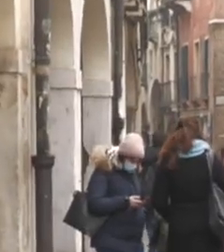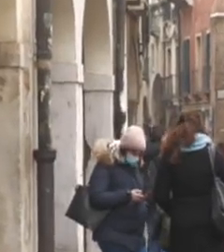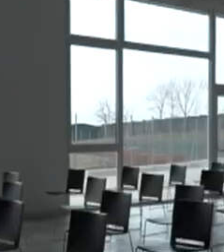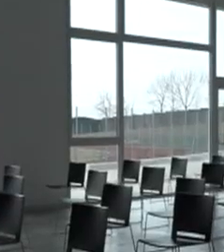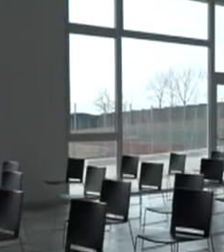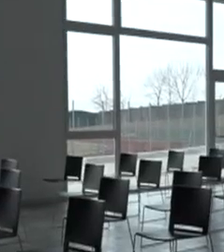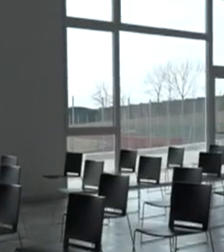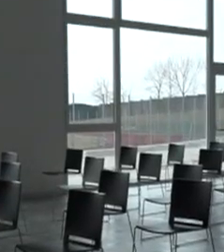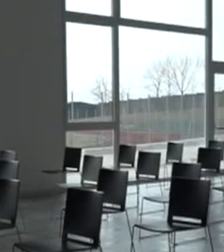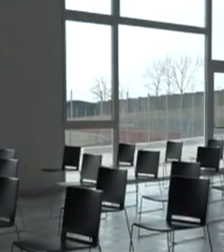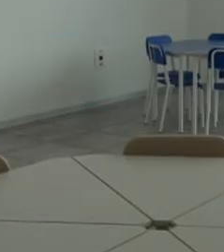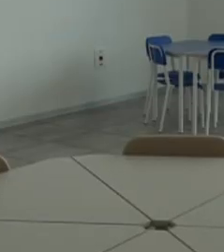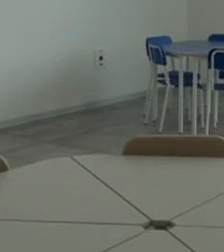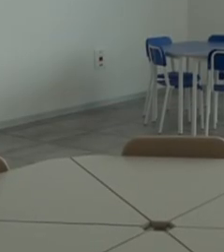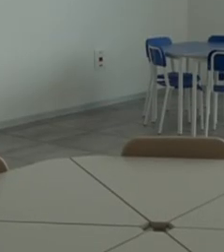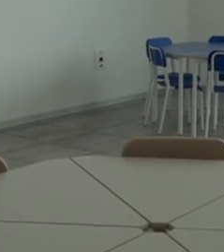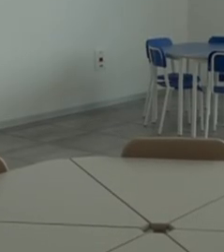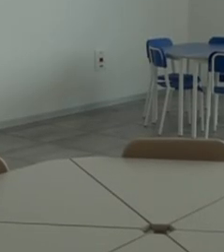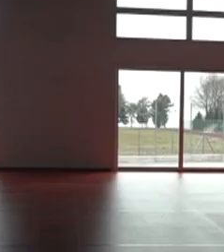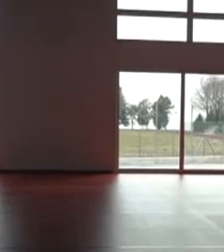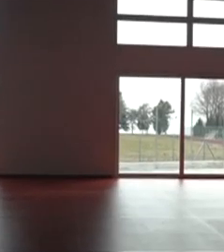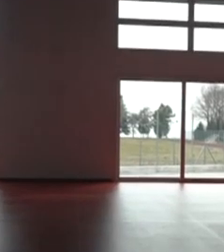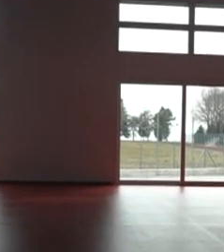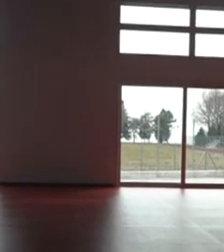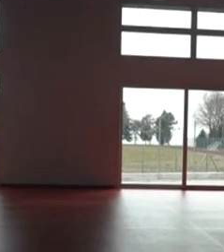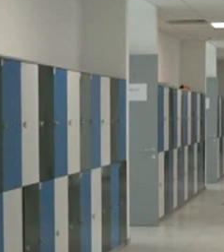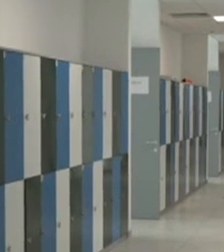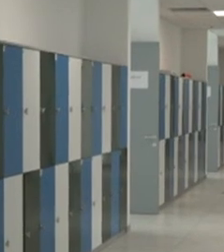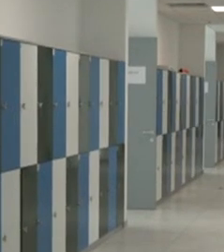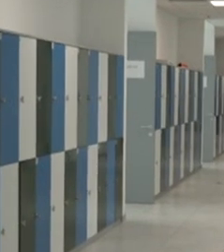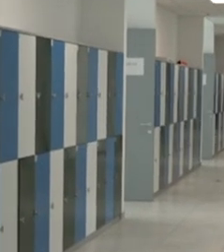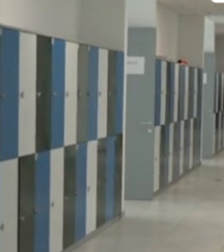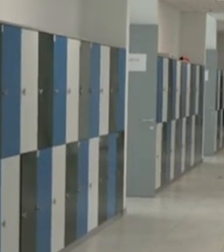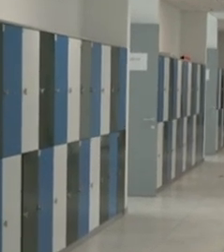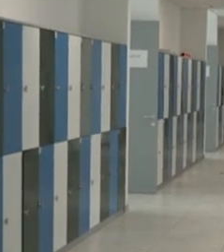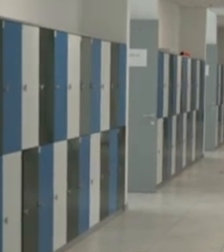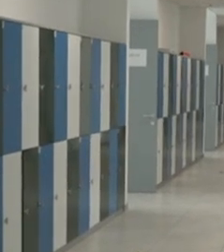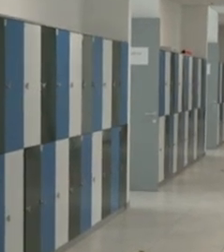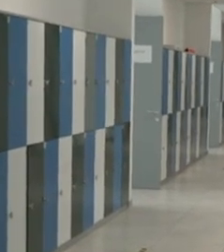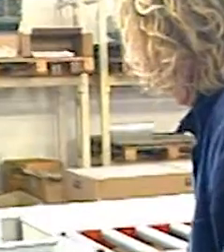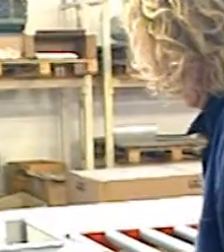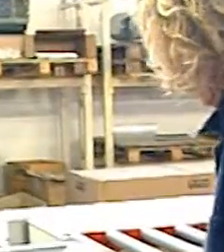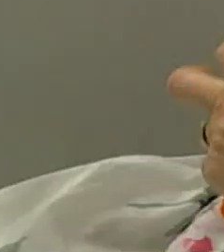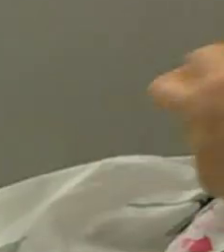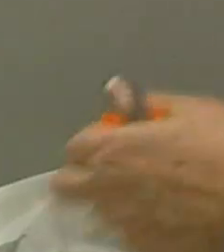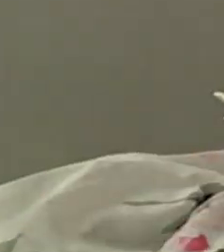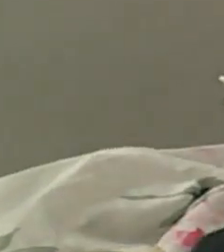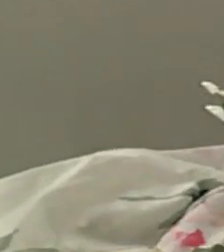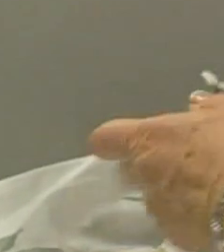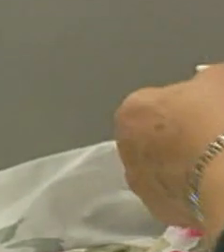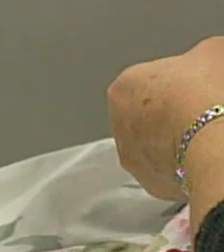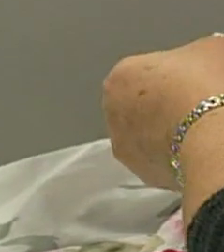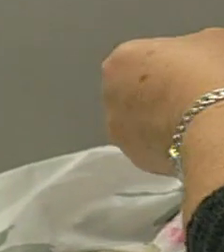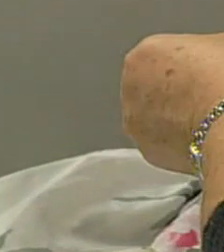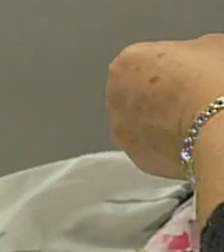nel pomeriggio. Attività ferme, scuole chiuse fin dall'infanzia. Due le richieste messe sul tavolo dalla regione nel corso dell'incontro di questa